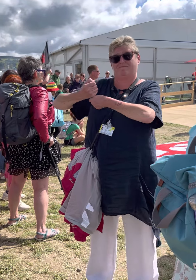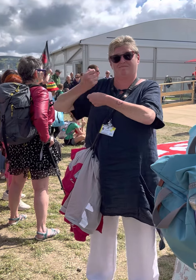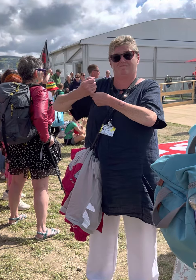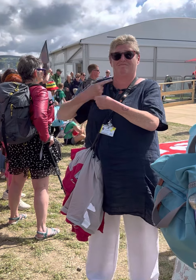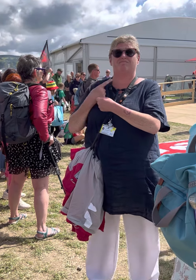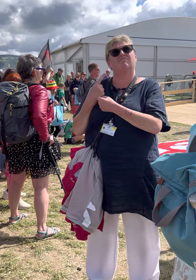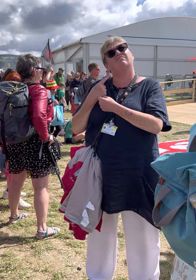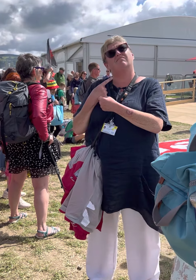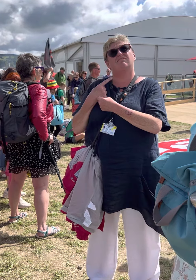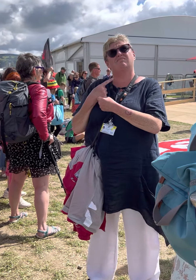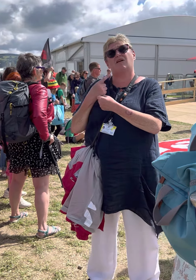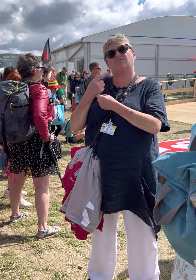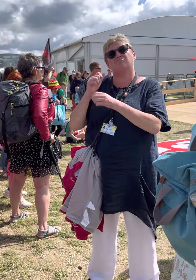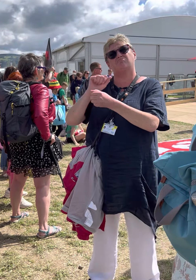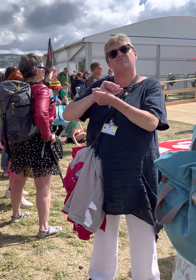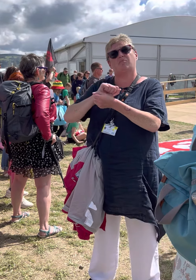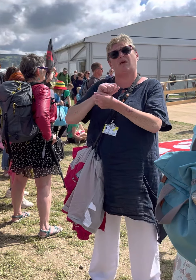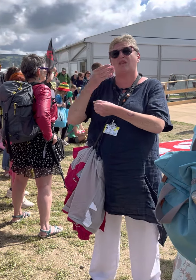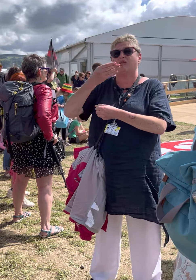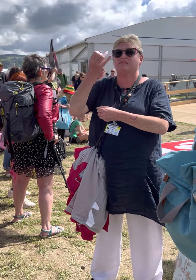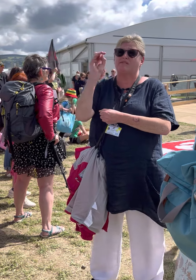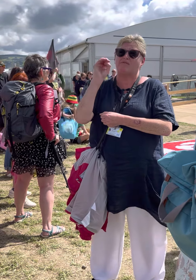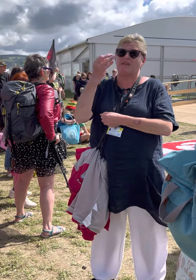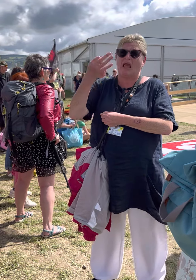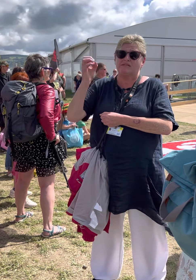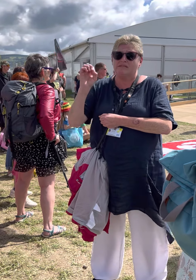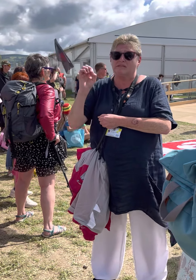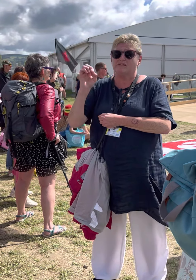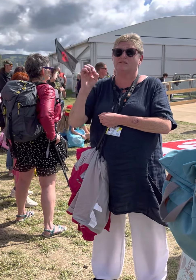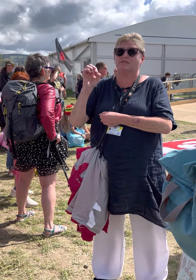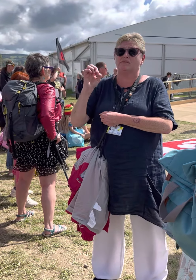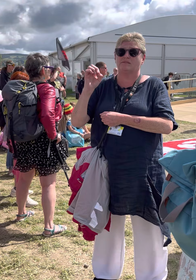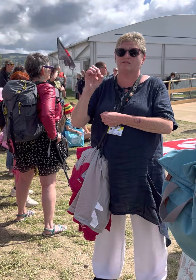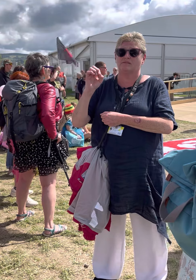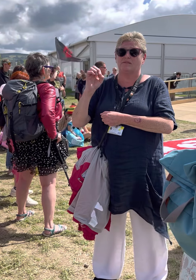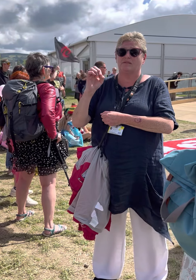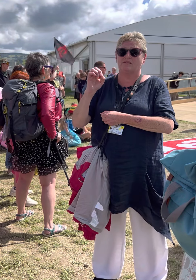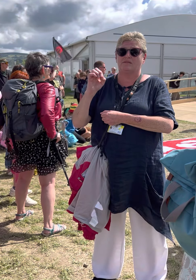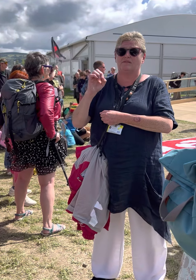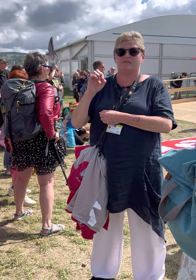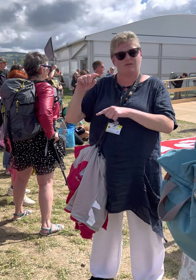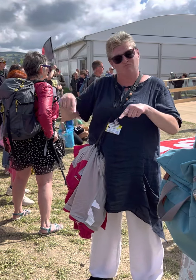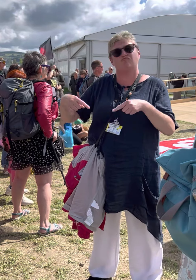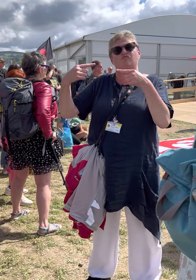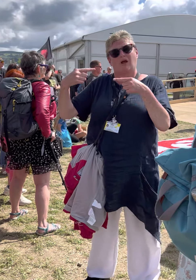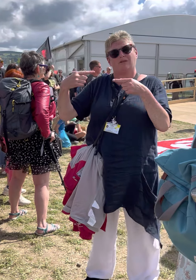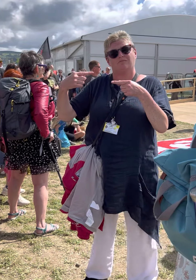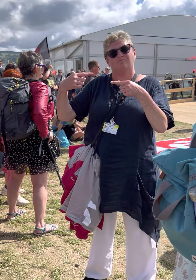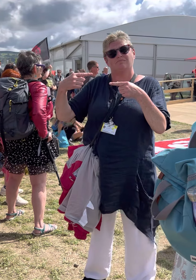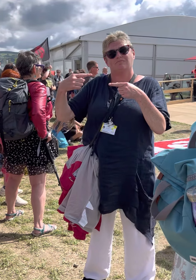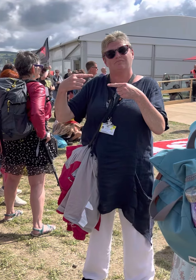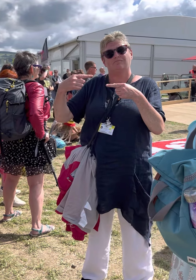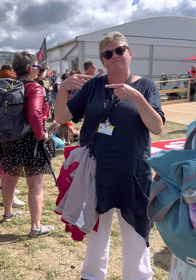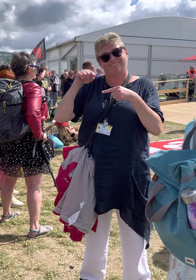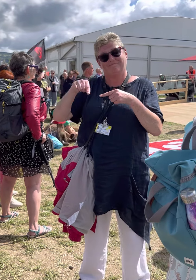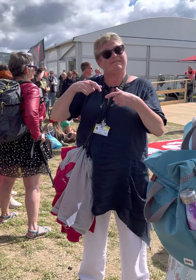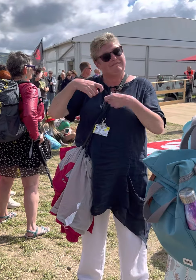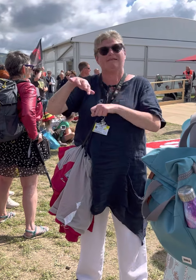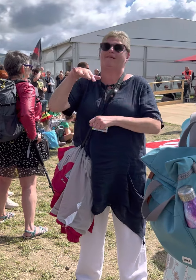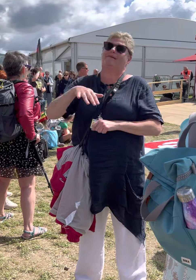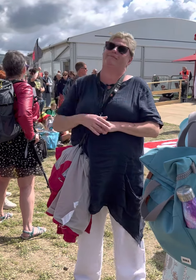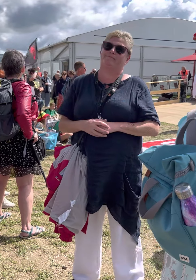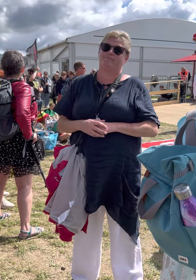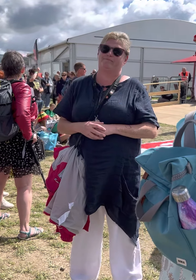y gwaith i gadw'r iaith yn y 70au a'r 80au. Mae'r her, mae'r challenge yna o